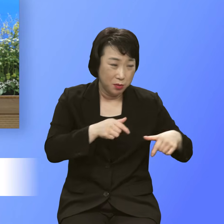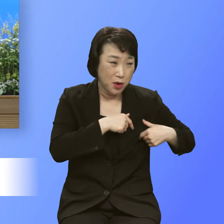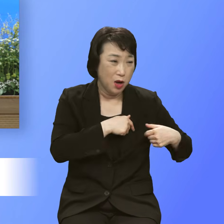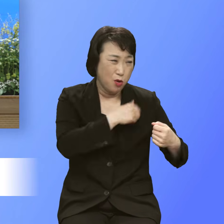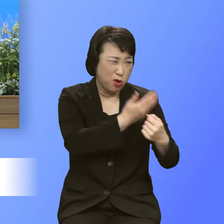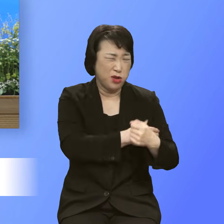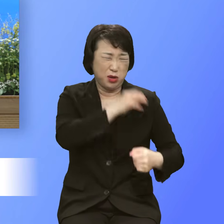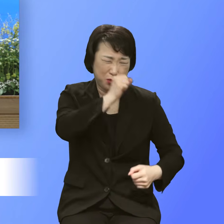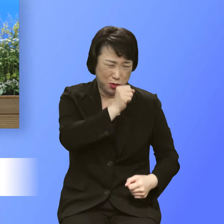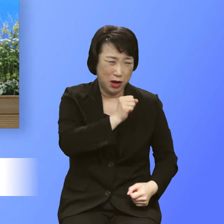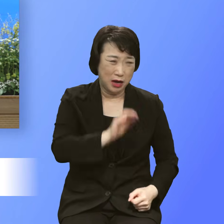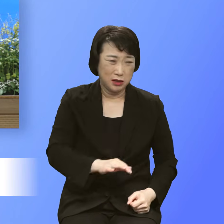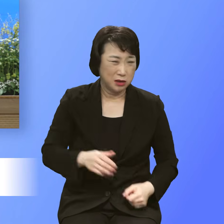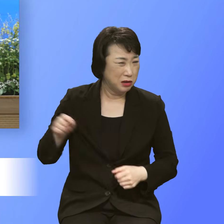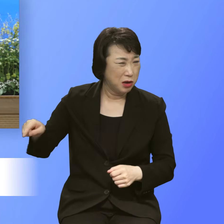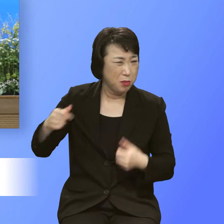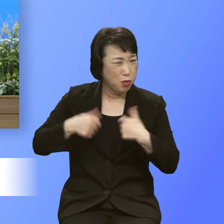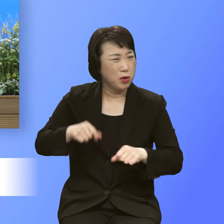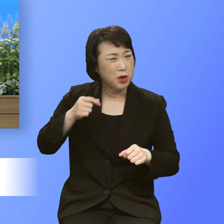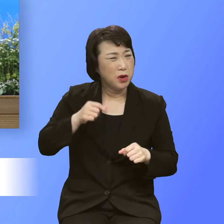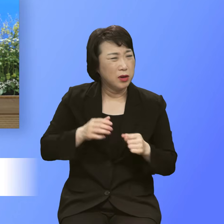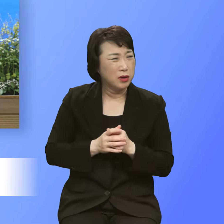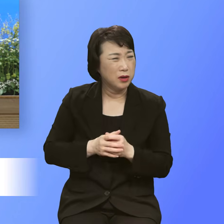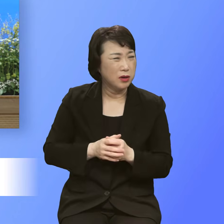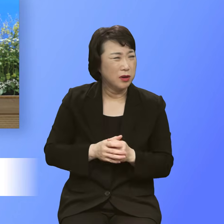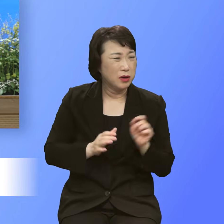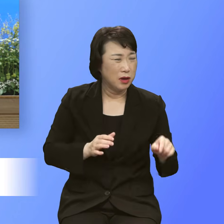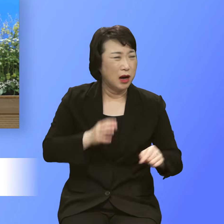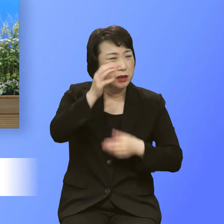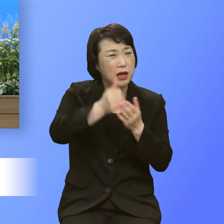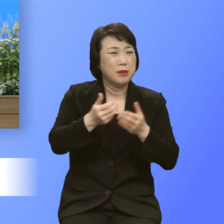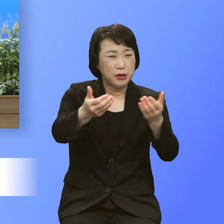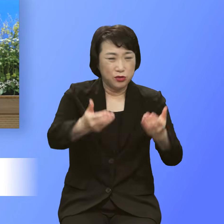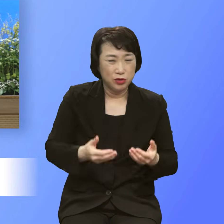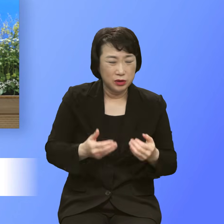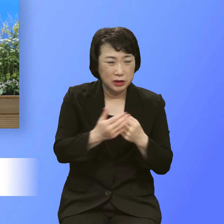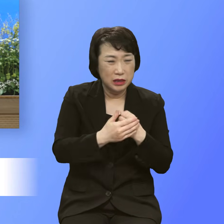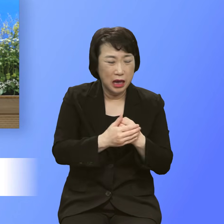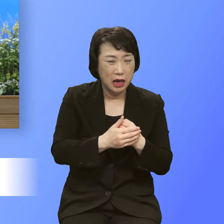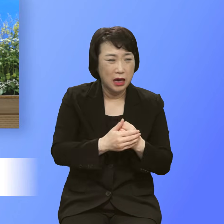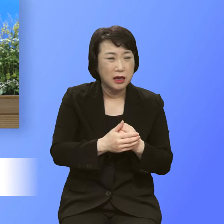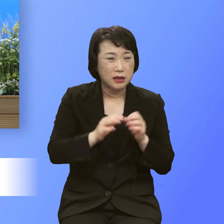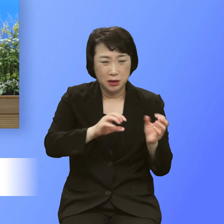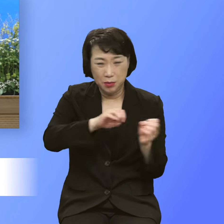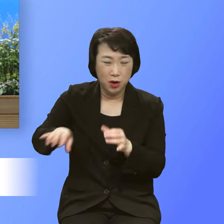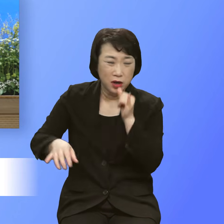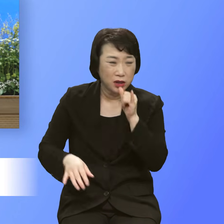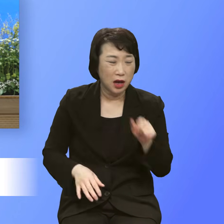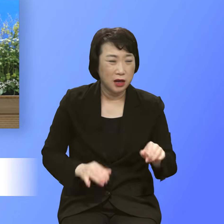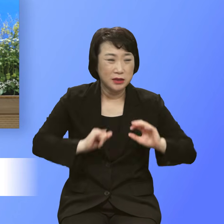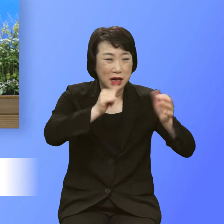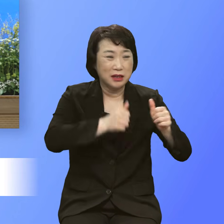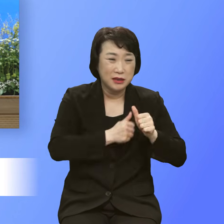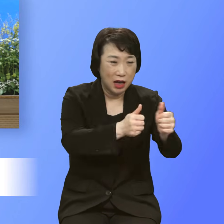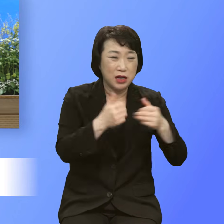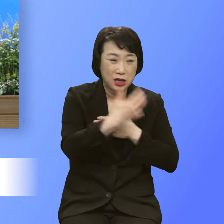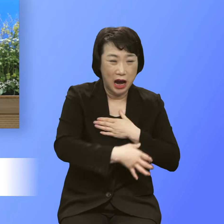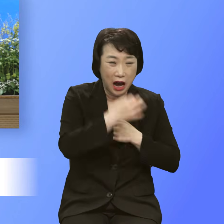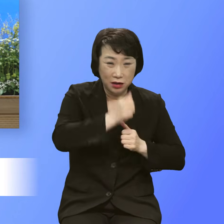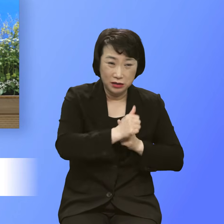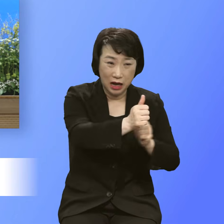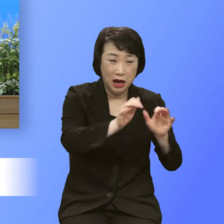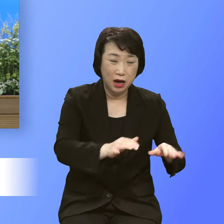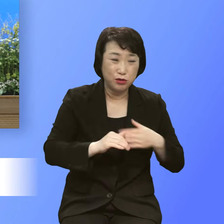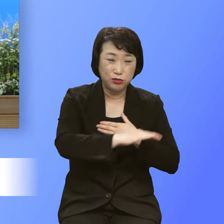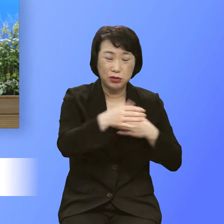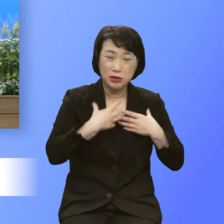권세가 얼마나 좋은데 그것을 포기하냐고 하나님 앞에 내게 베푸신 은혜를 부정하게 만들면서 세상을 따라 육신의 정욕을